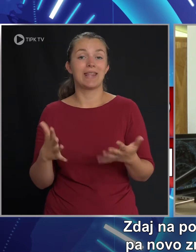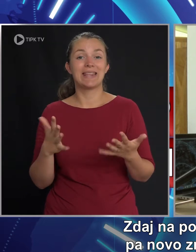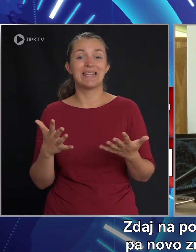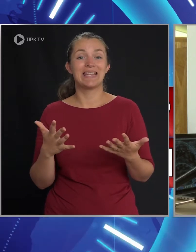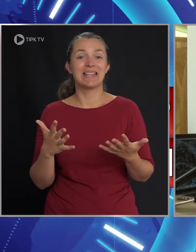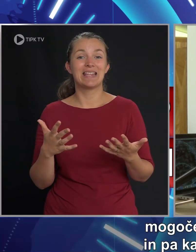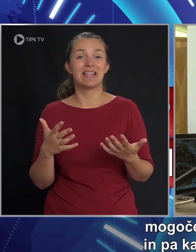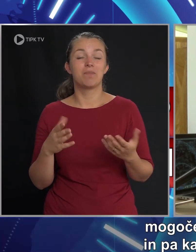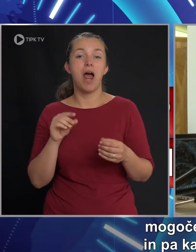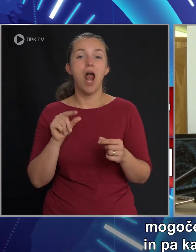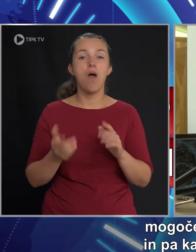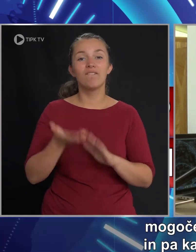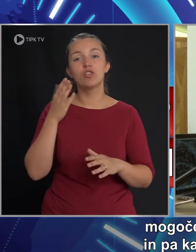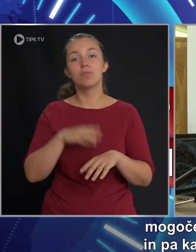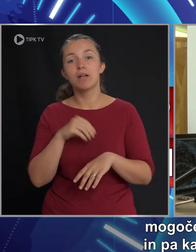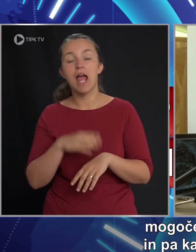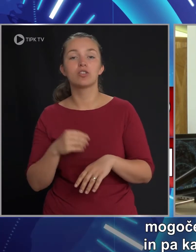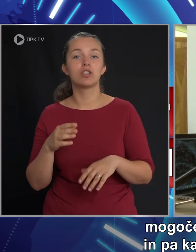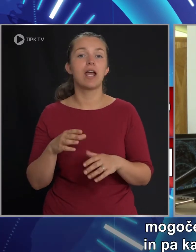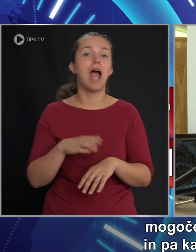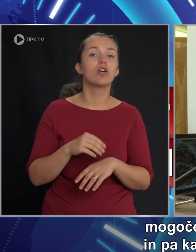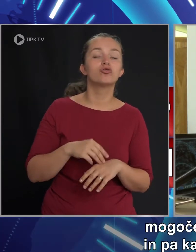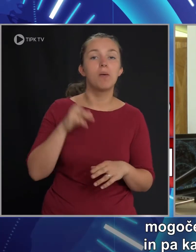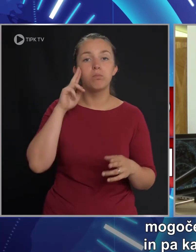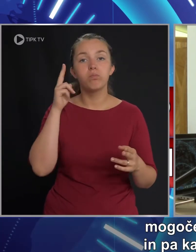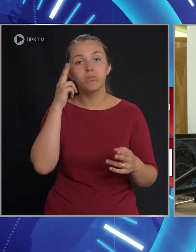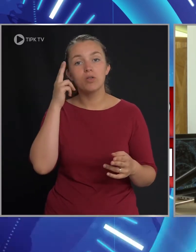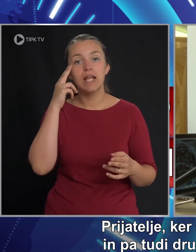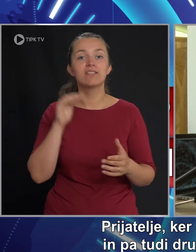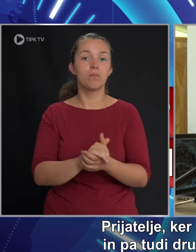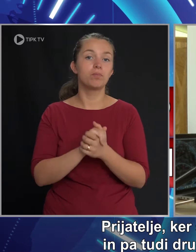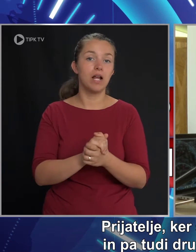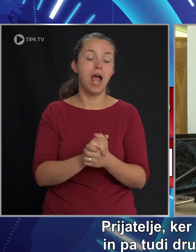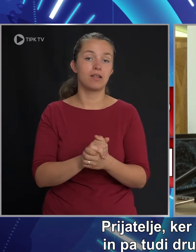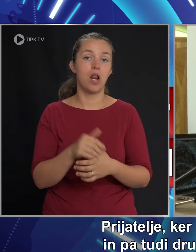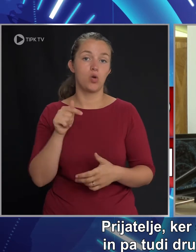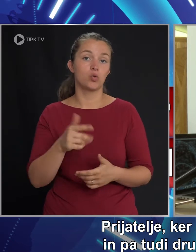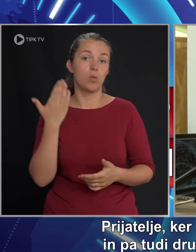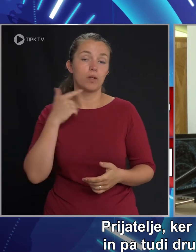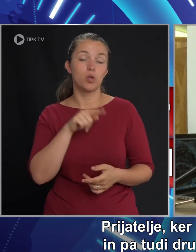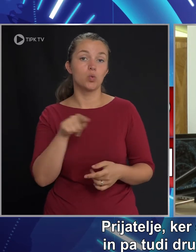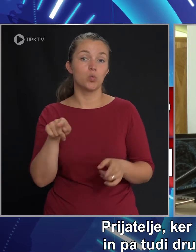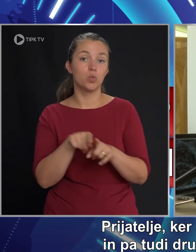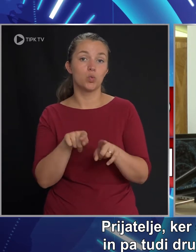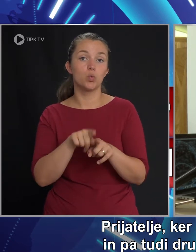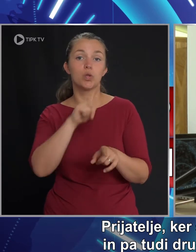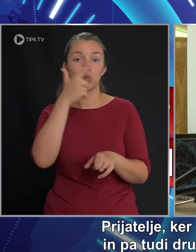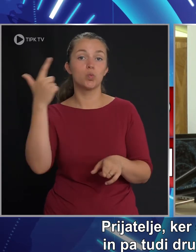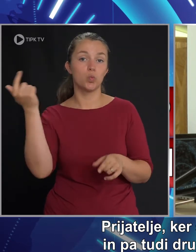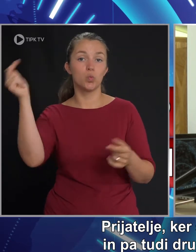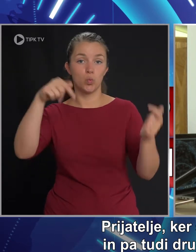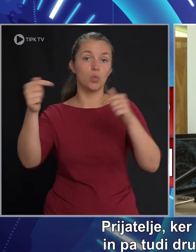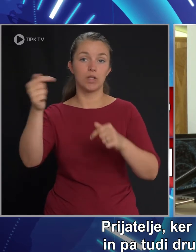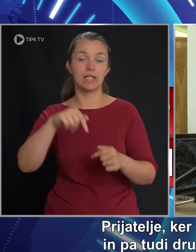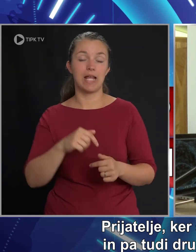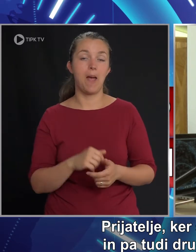tukaj niso, mogoče malo več prakse, ne, pa kakšno poznanstvo, prijatelje, ne, kar so bili tudi